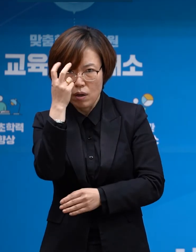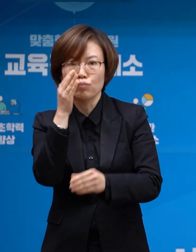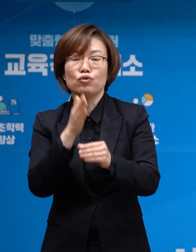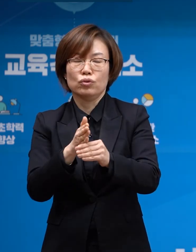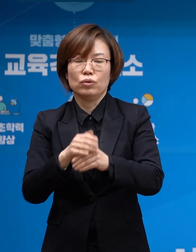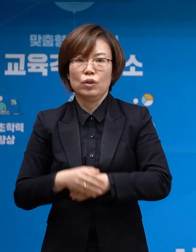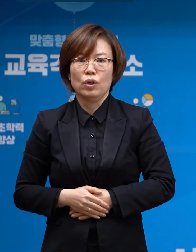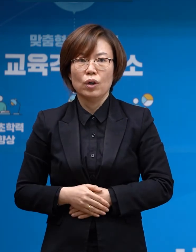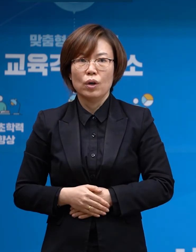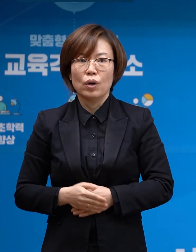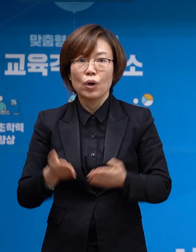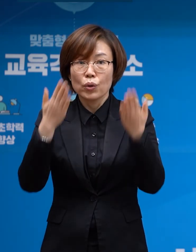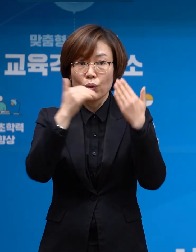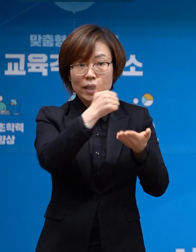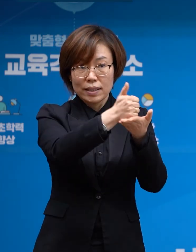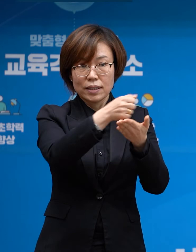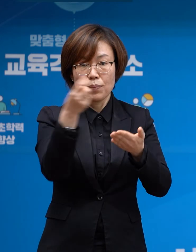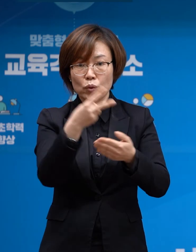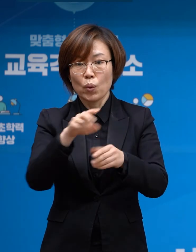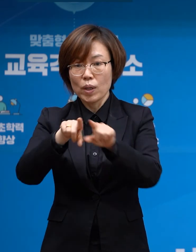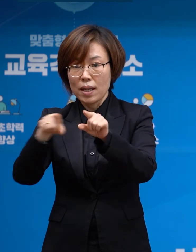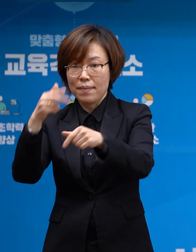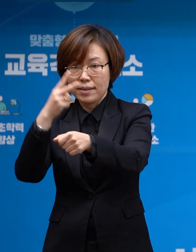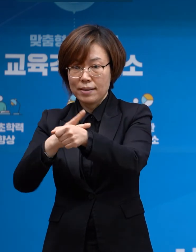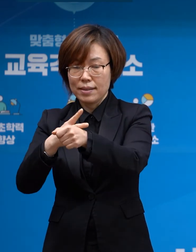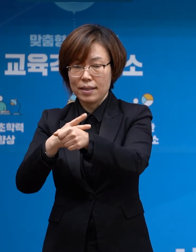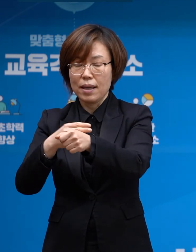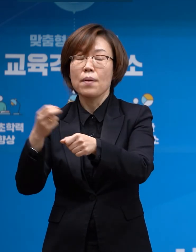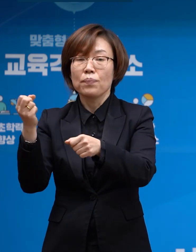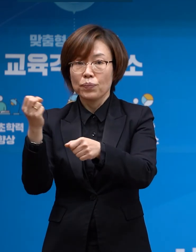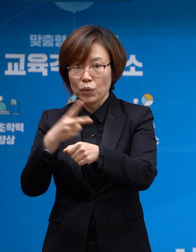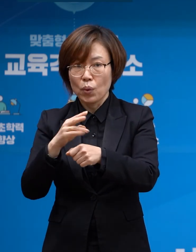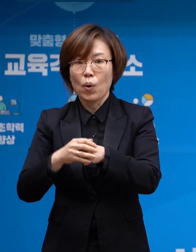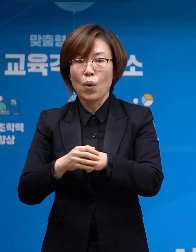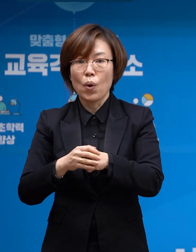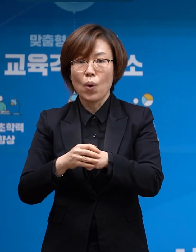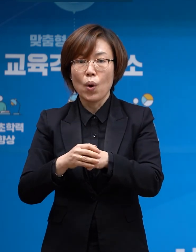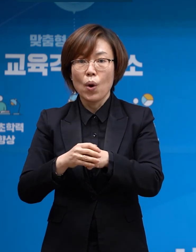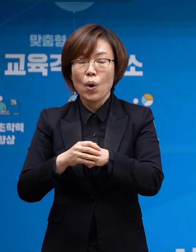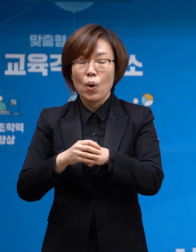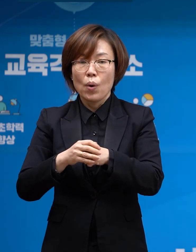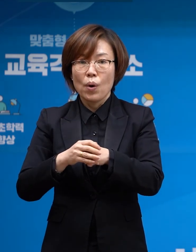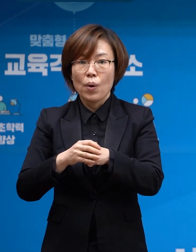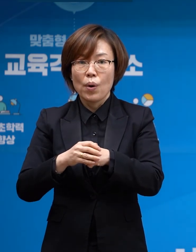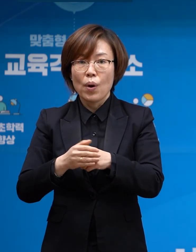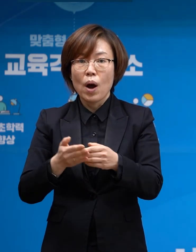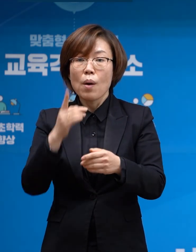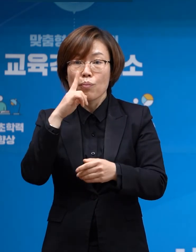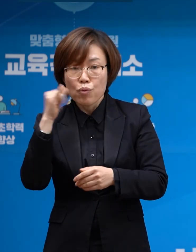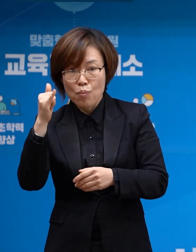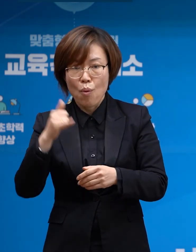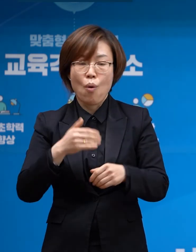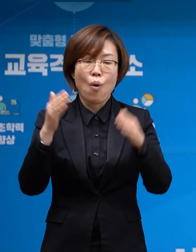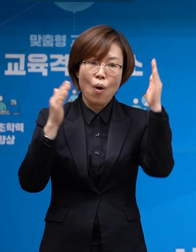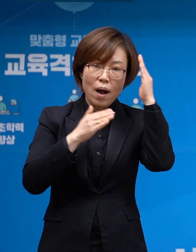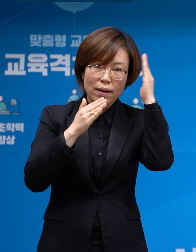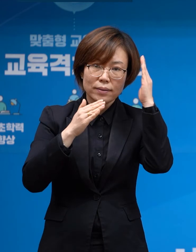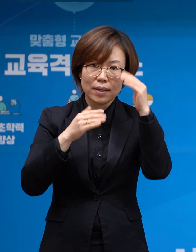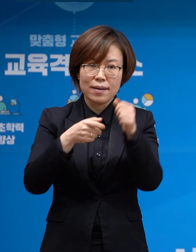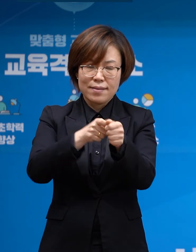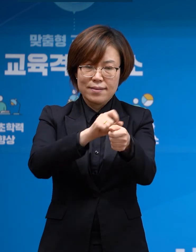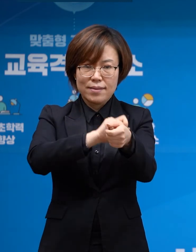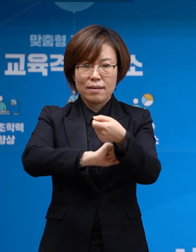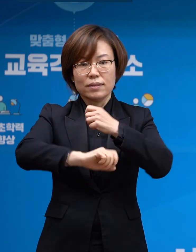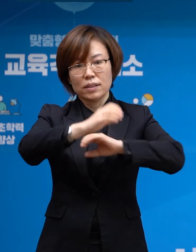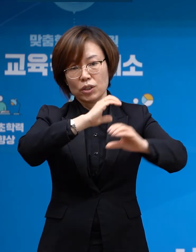있습니다. 교장 선생님들을 중심으로 학교 현장의 선생님들도 학부모, 학생들과의